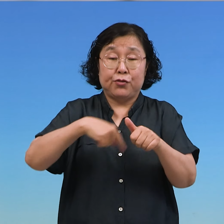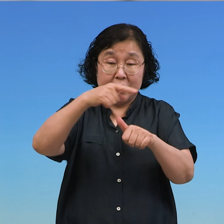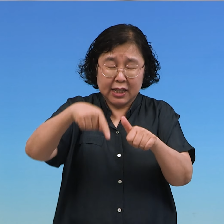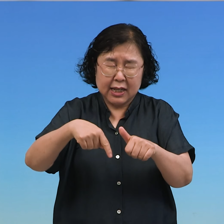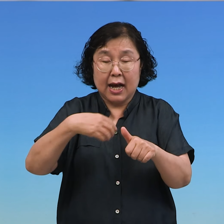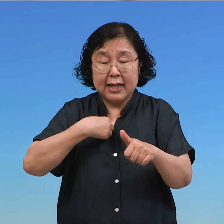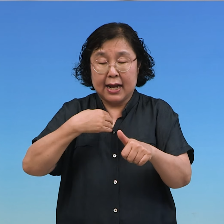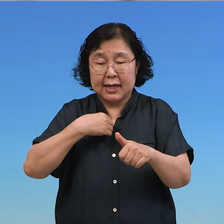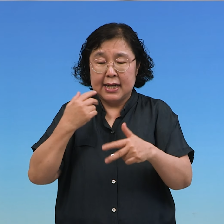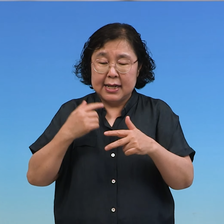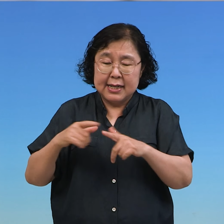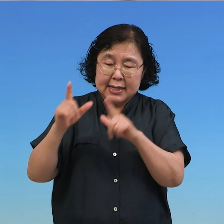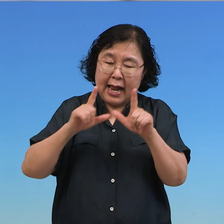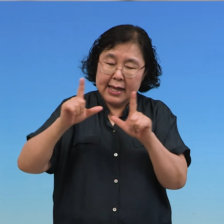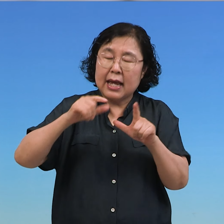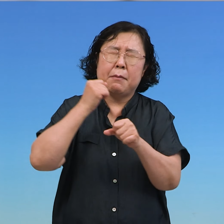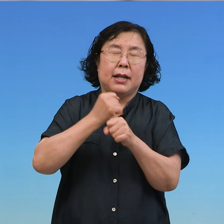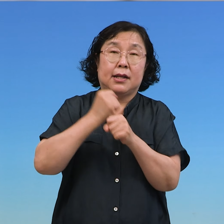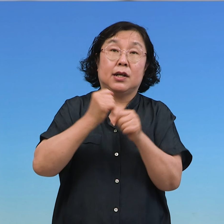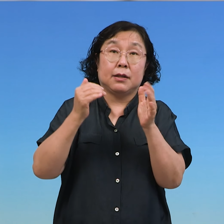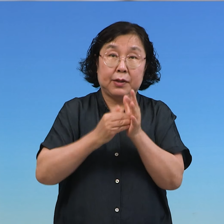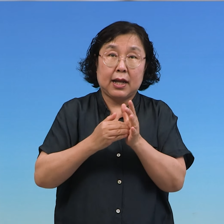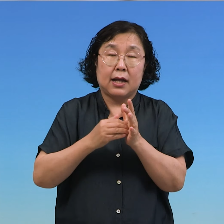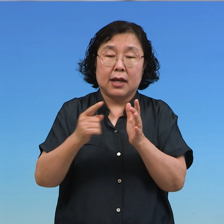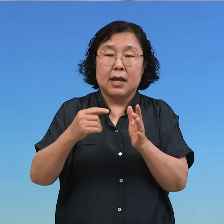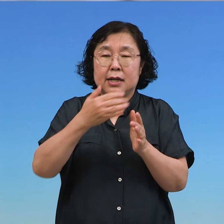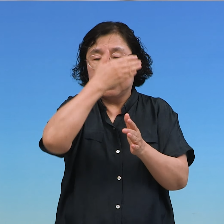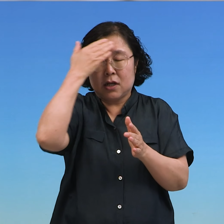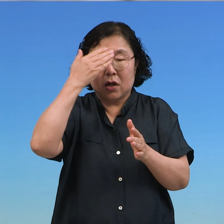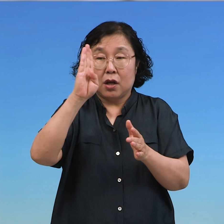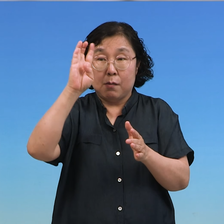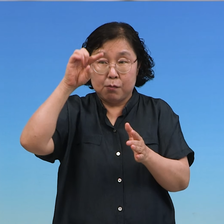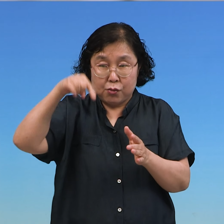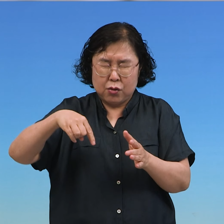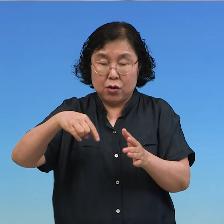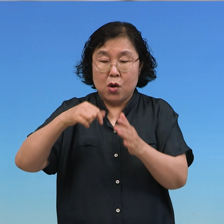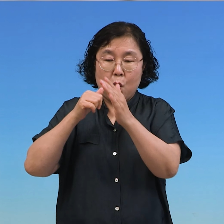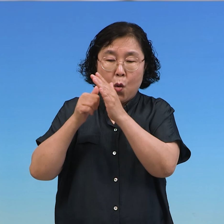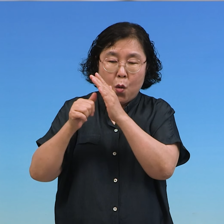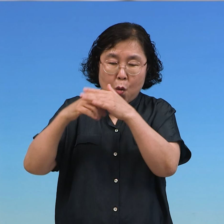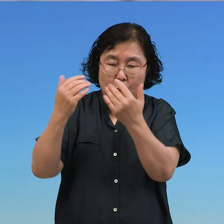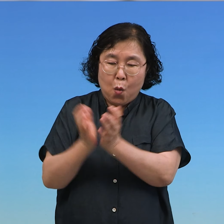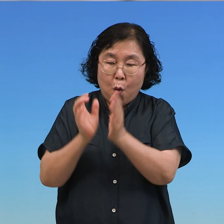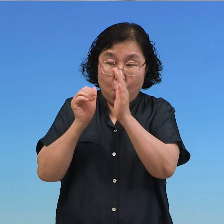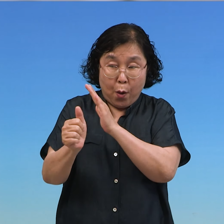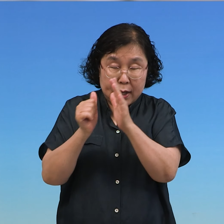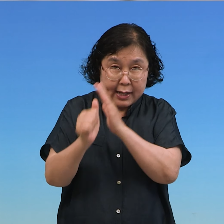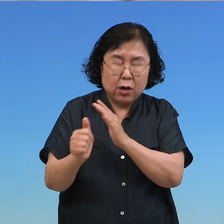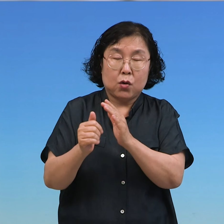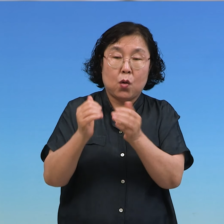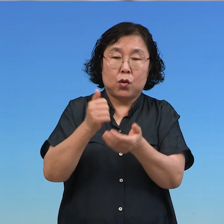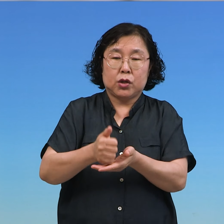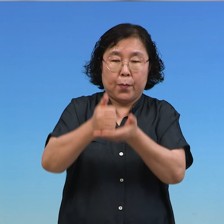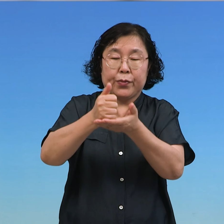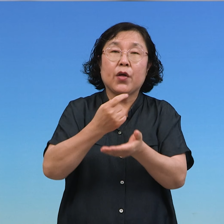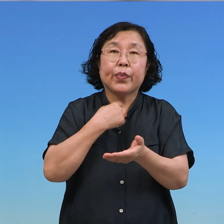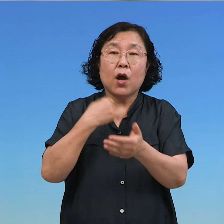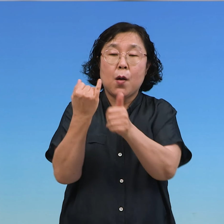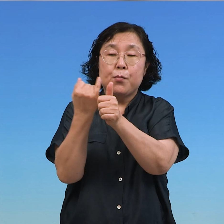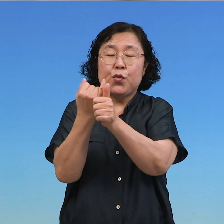우리 이민교회 청년부를 회장님으로 성겼던 부부가 있었는데 지금도 한 35년이